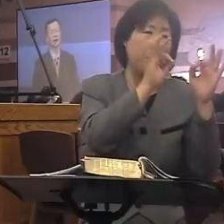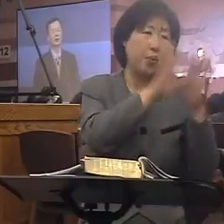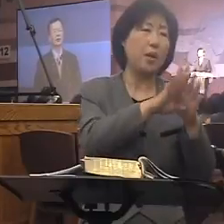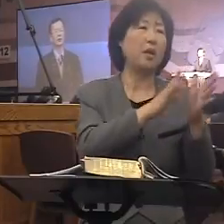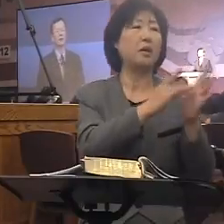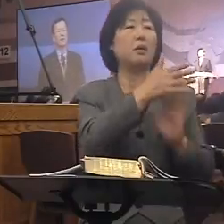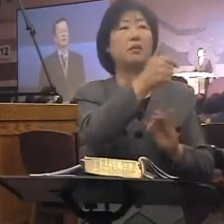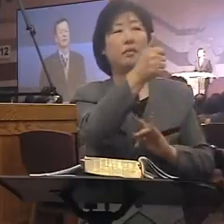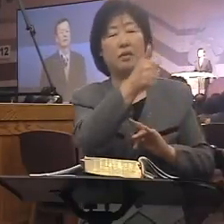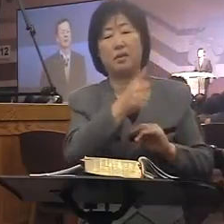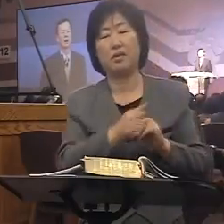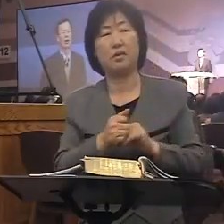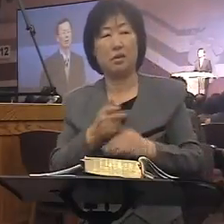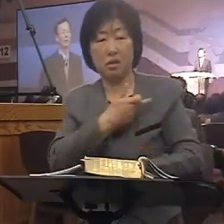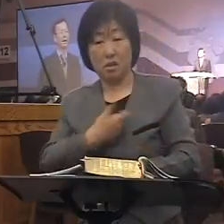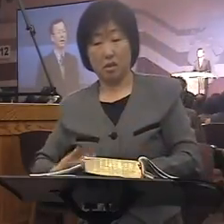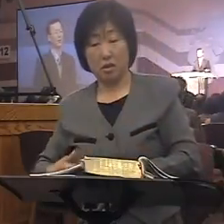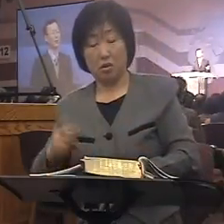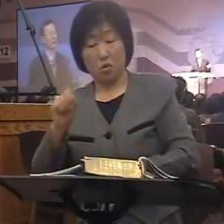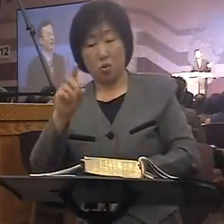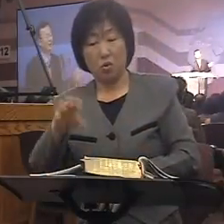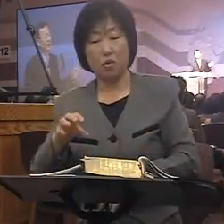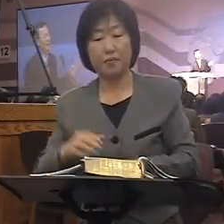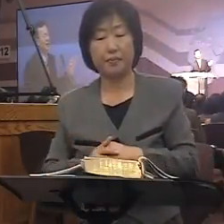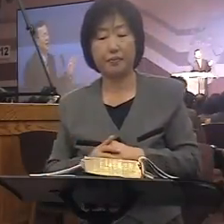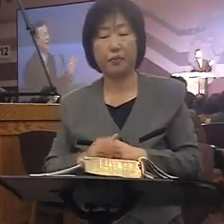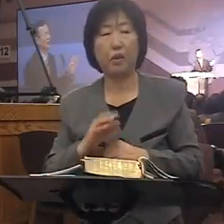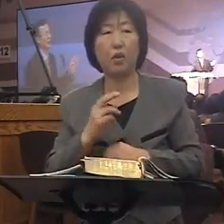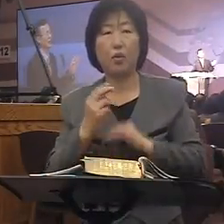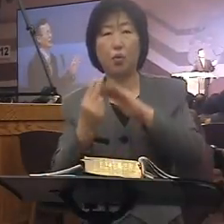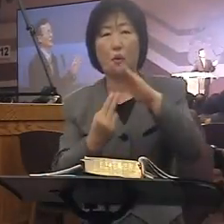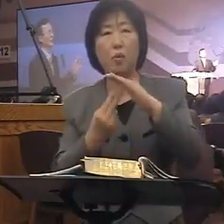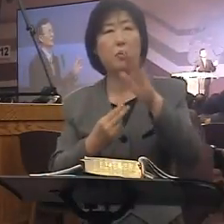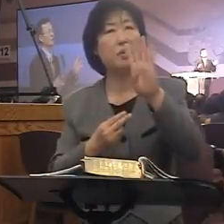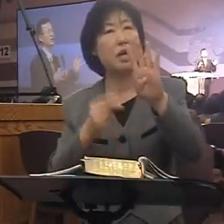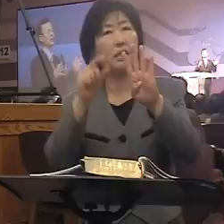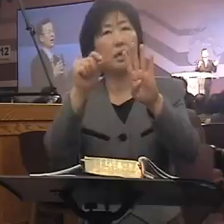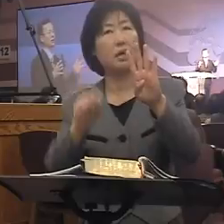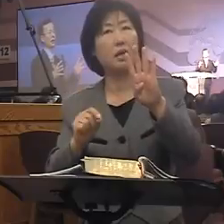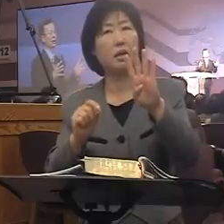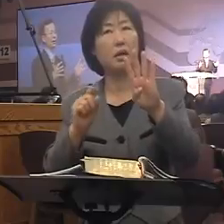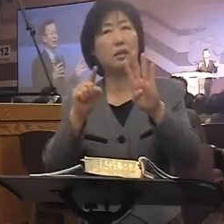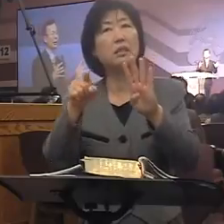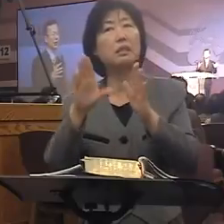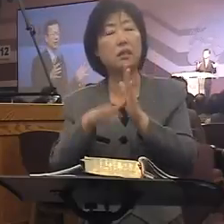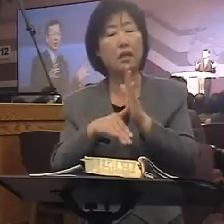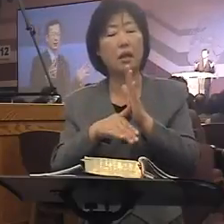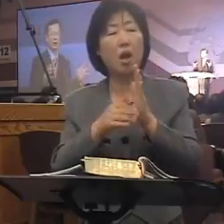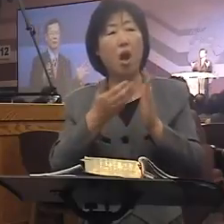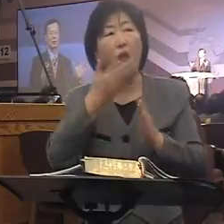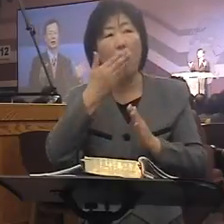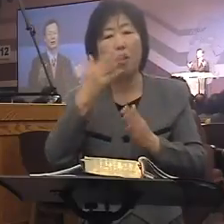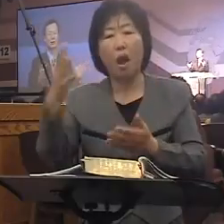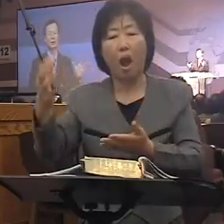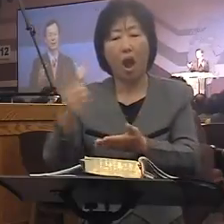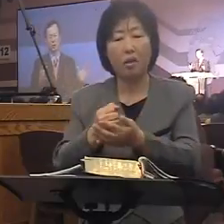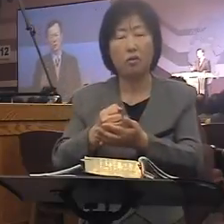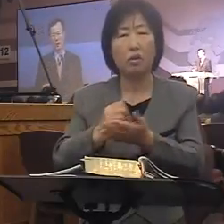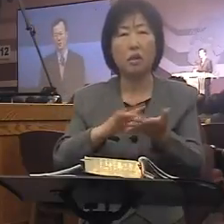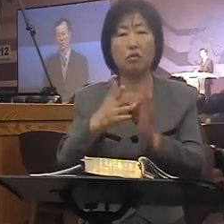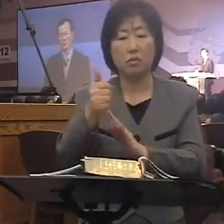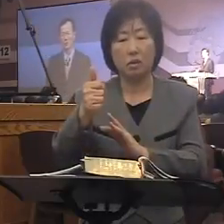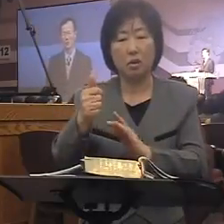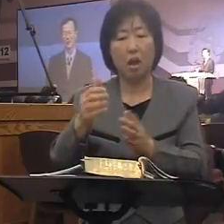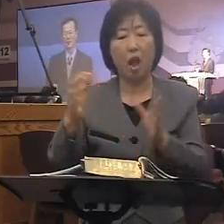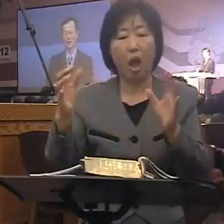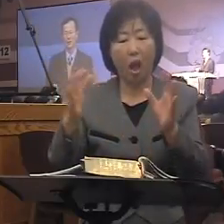제자들이 어느 한때 요한복음 4장으로 기억하는 한때 그 음식을 가져다가 예수님께 이제 잡수라고 하는데 예수님